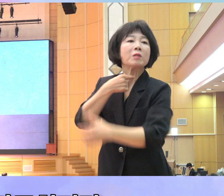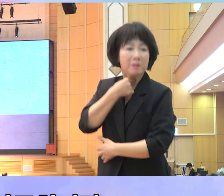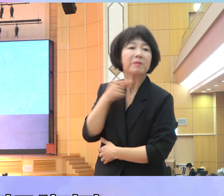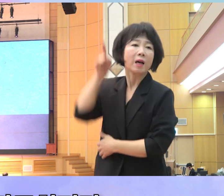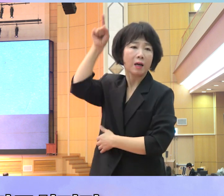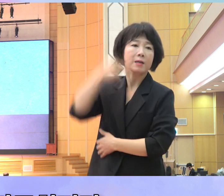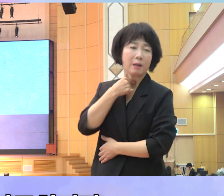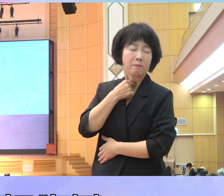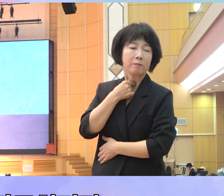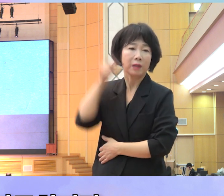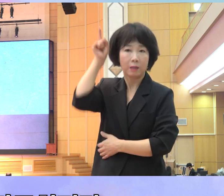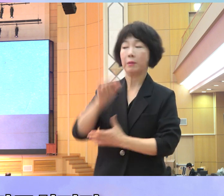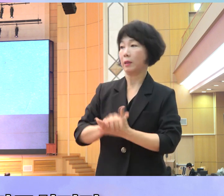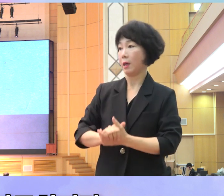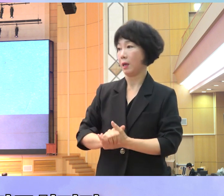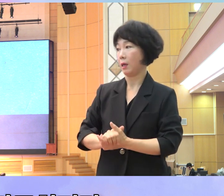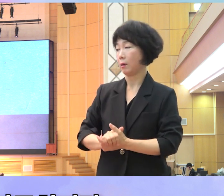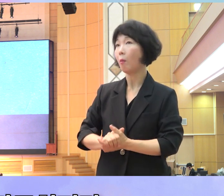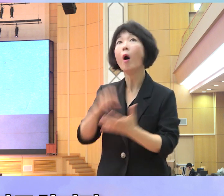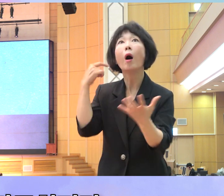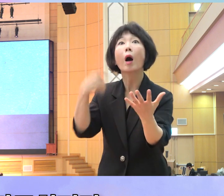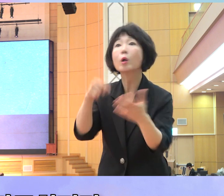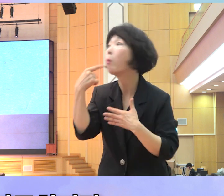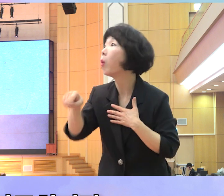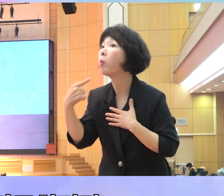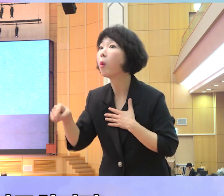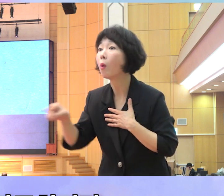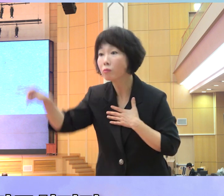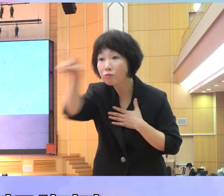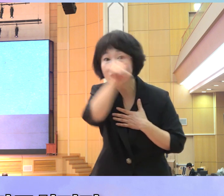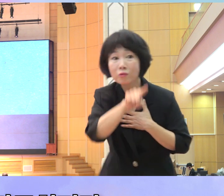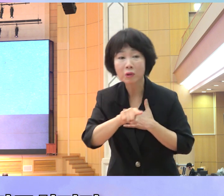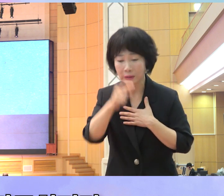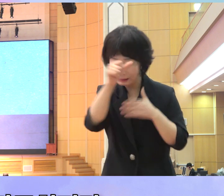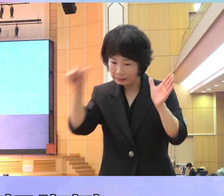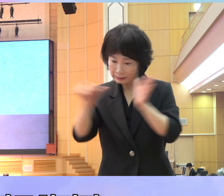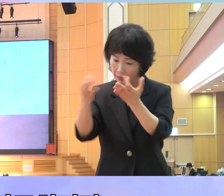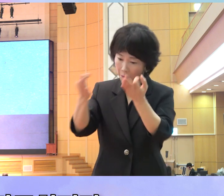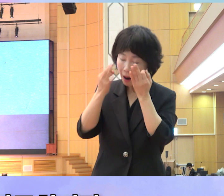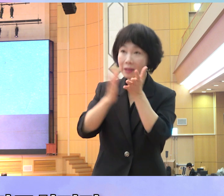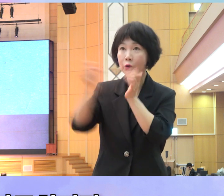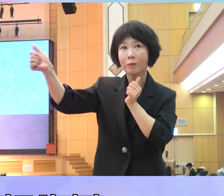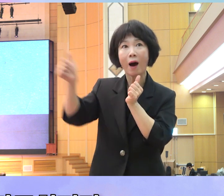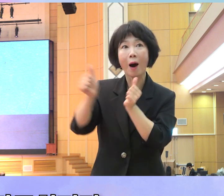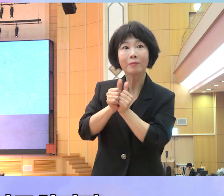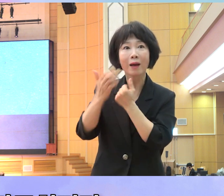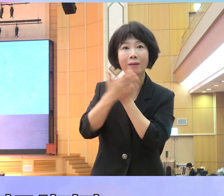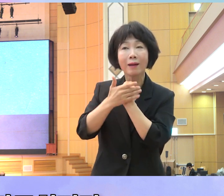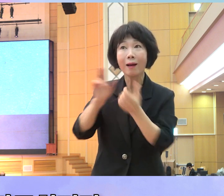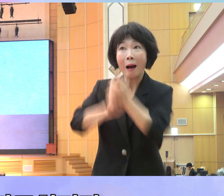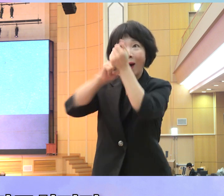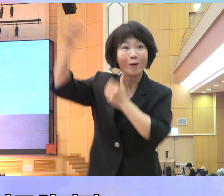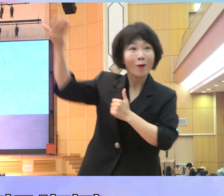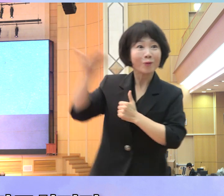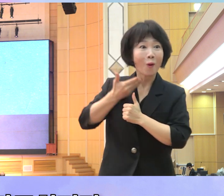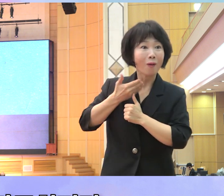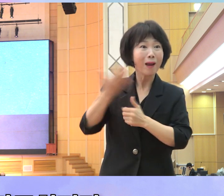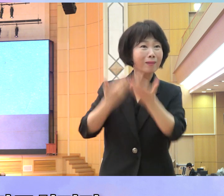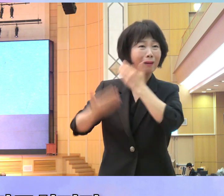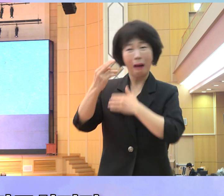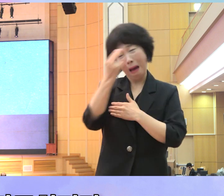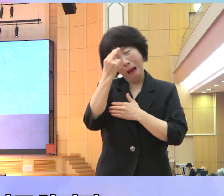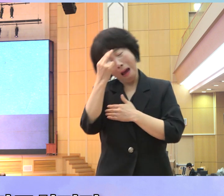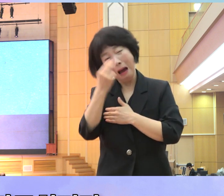우리가 훑어볼 거예요. 우리의 삶에서 예수님의 은혜가 덧입혀지고 기적이 일어나고 결핍이었던